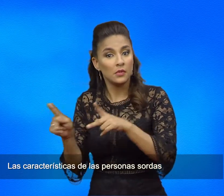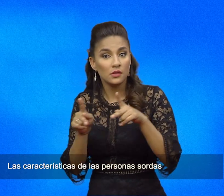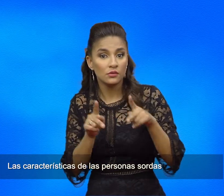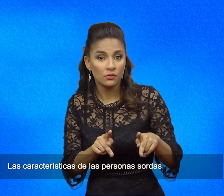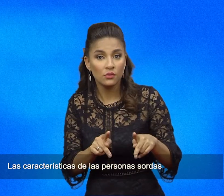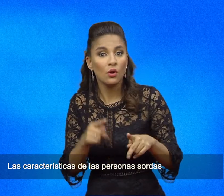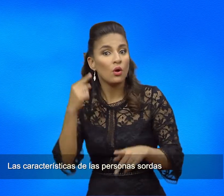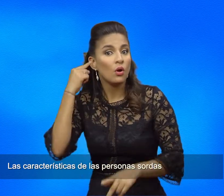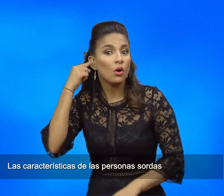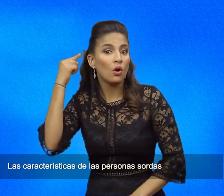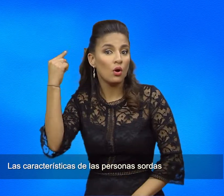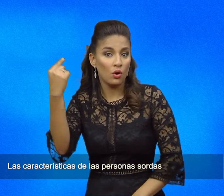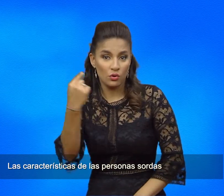personas sordas